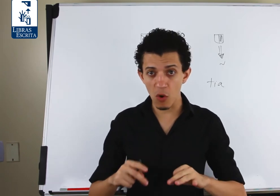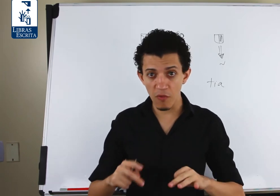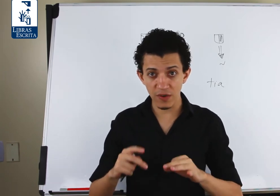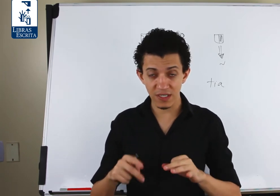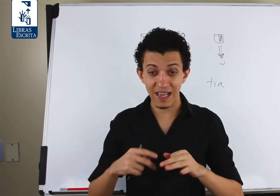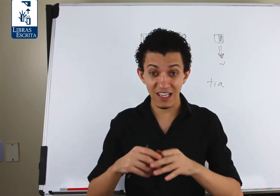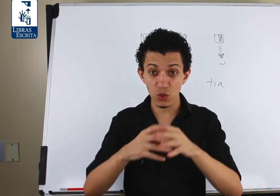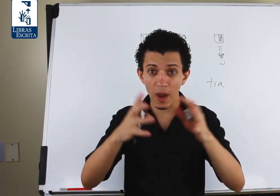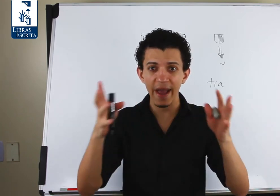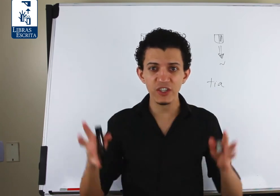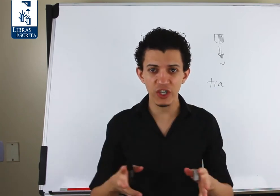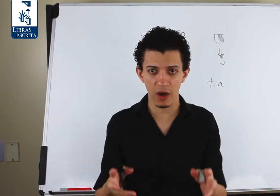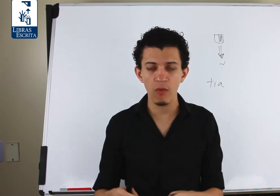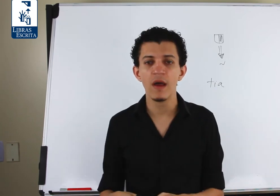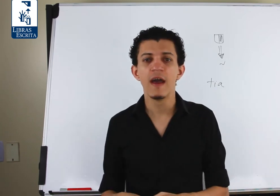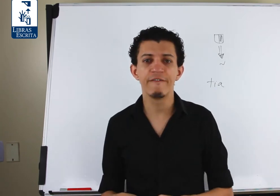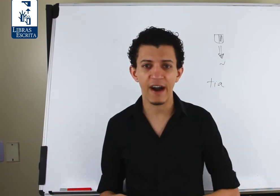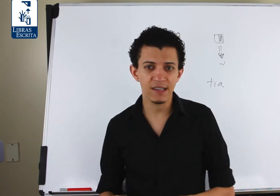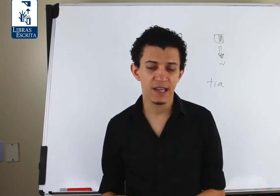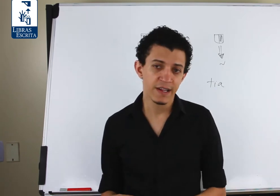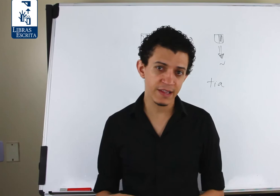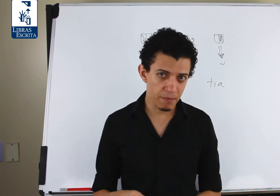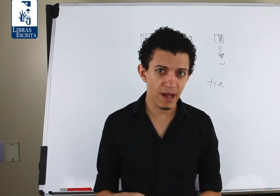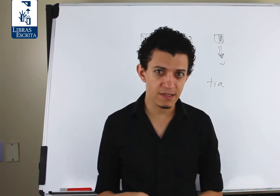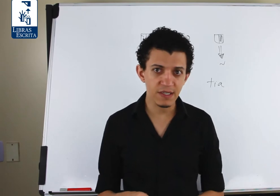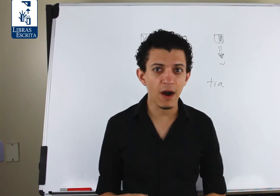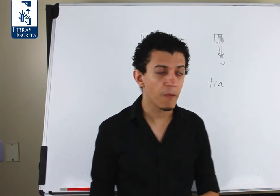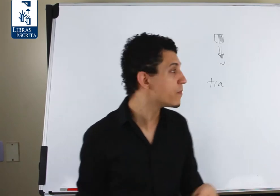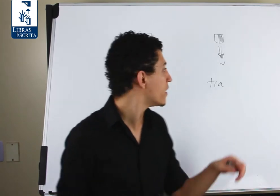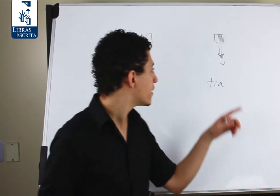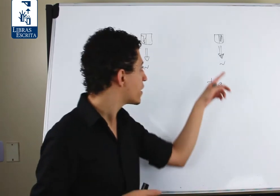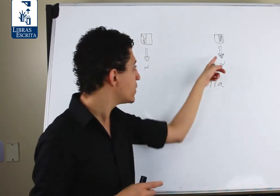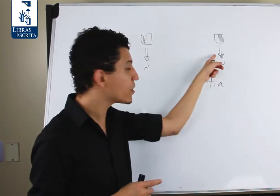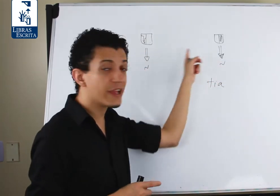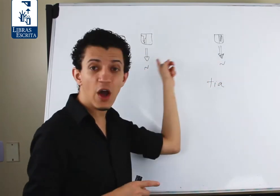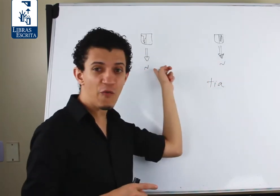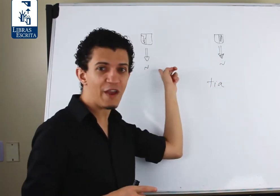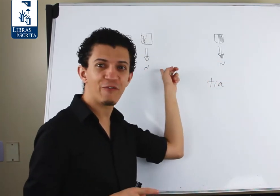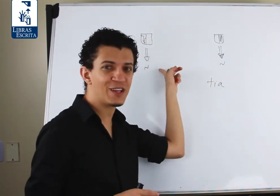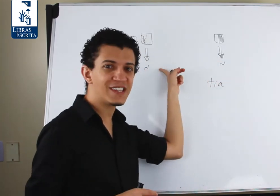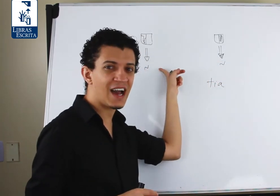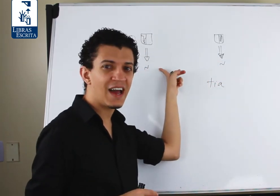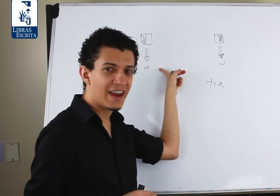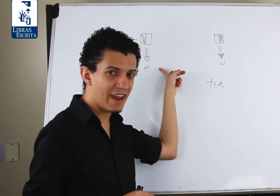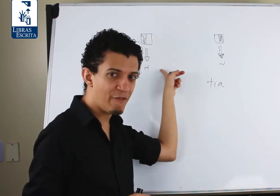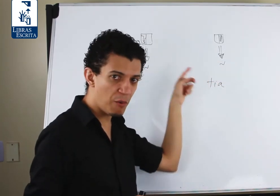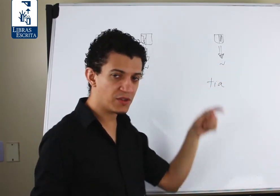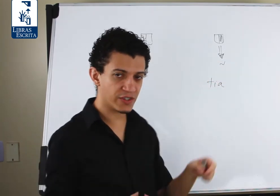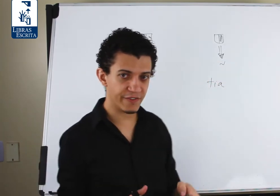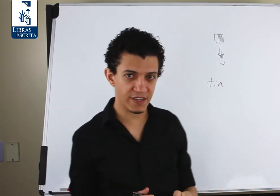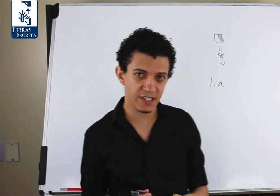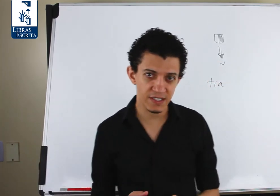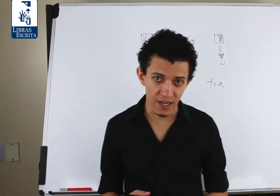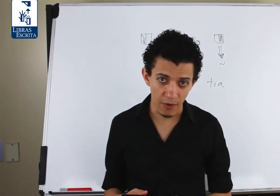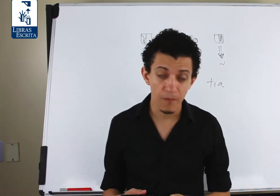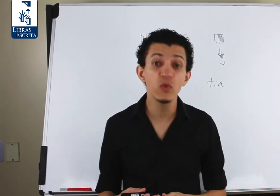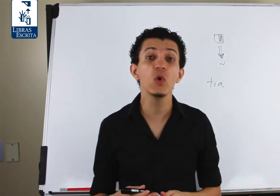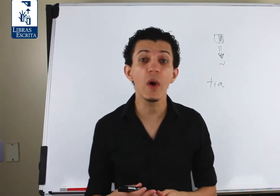como que a sua região faz determinado sinal. Então, isso aqui não vai influenciar na forma de você fazer sinal. No